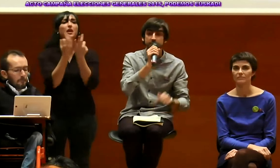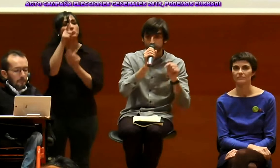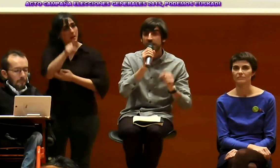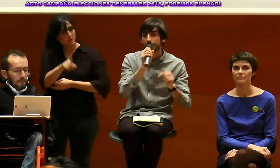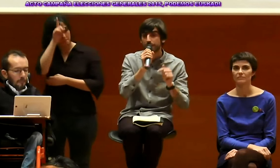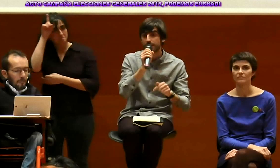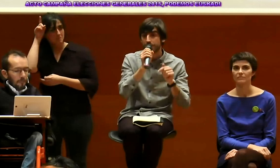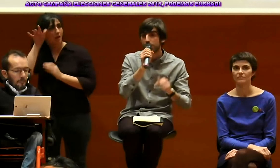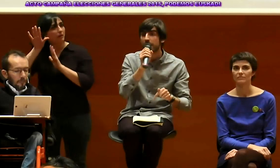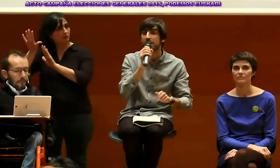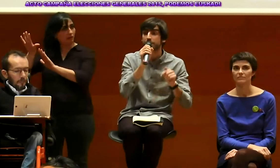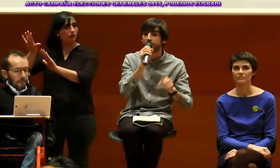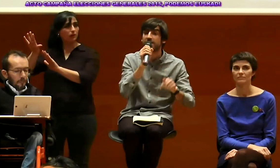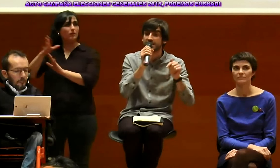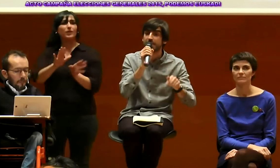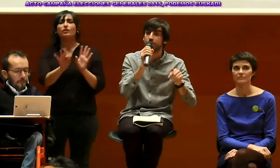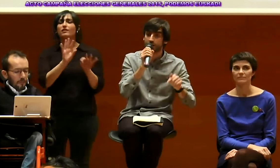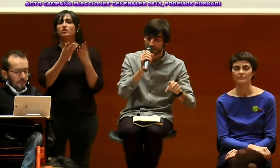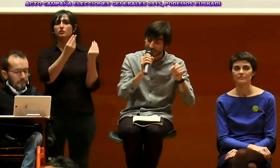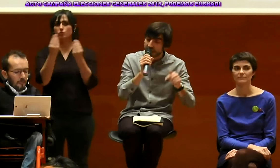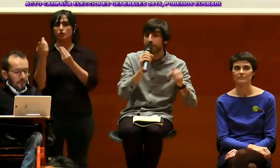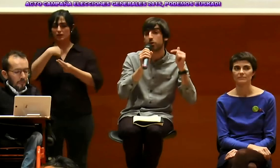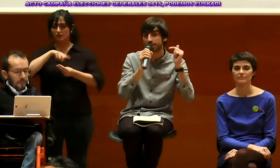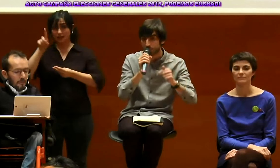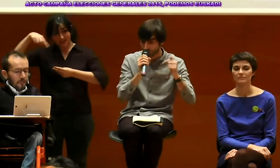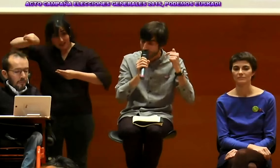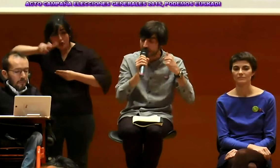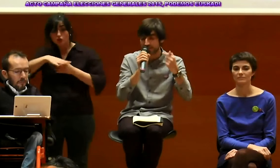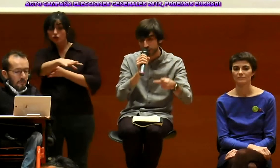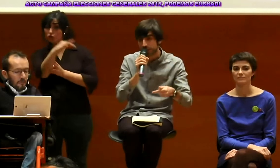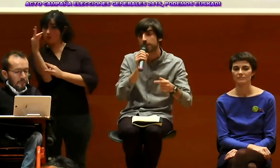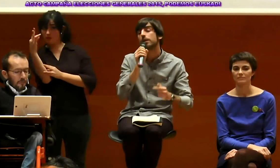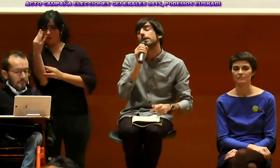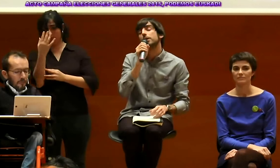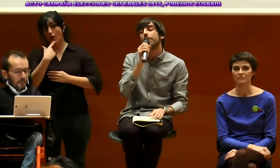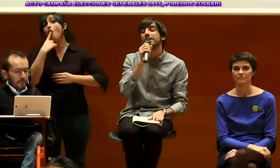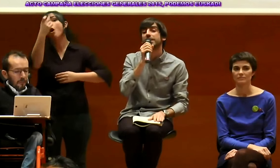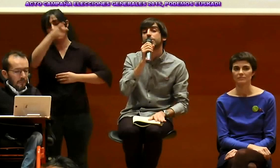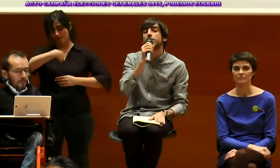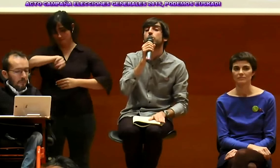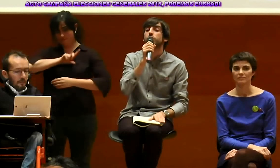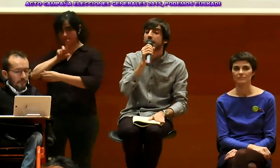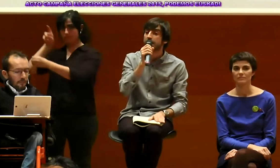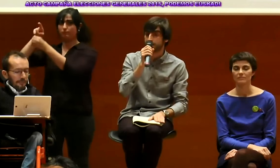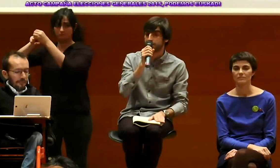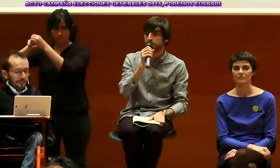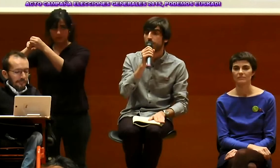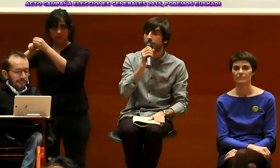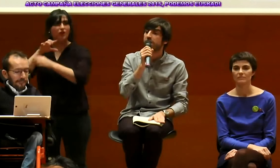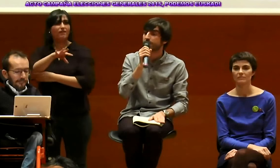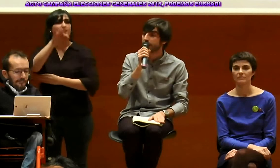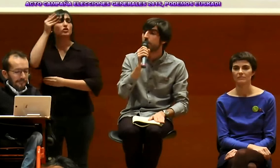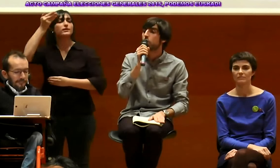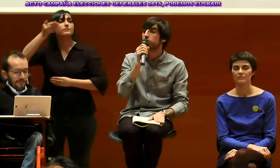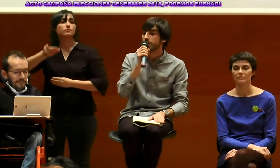decisiones que van a tomar las personas que estén allí o que ojalá estemos allí, van a ser decisiones cruciales para